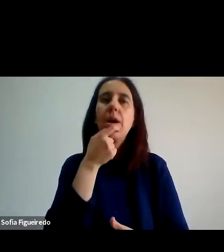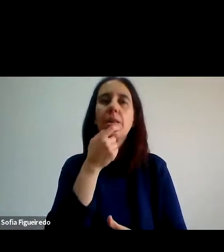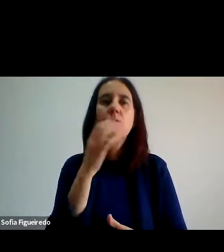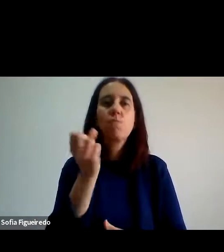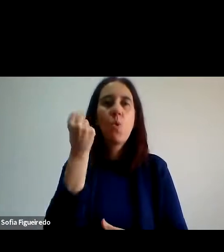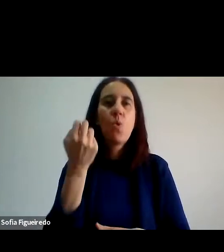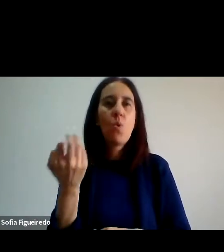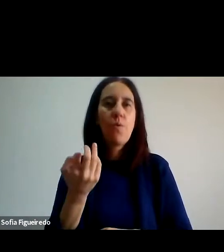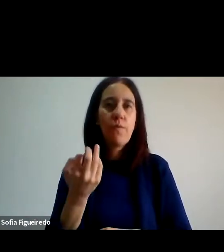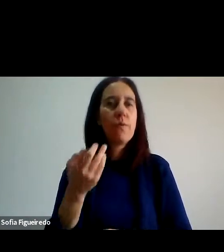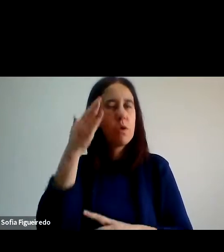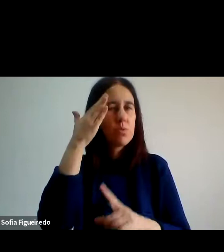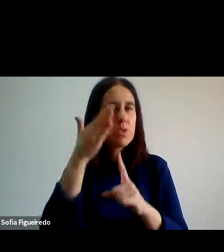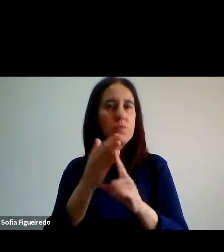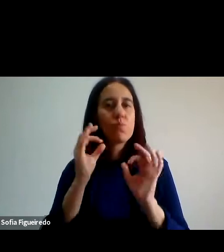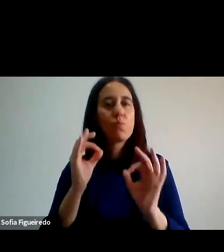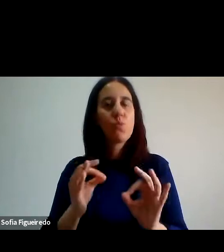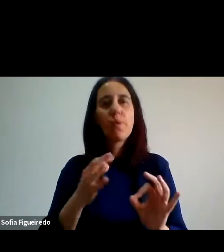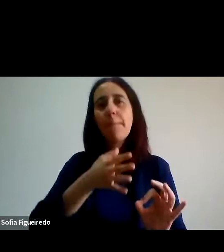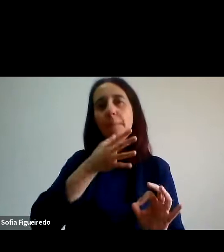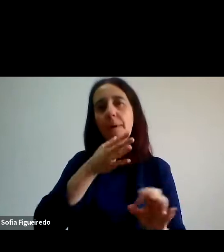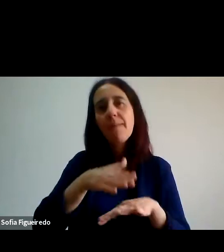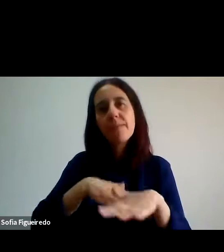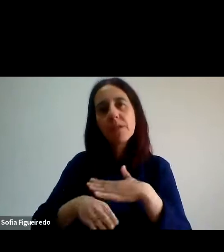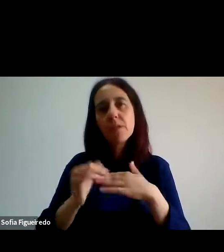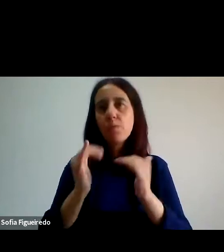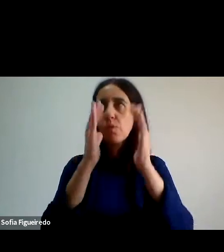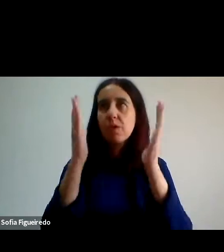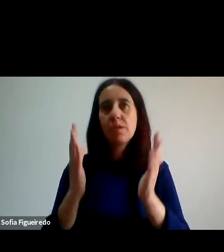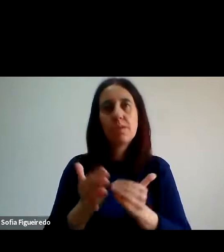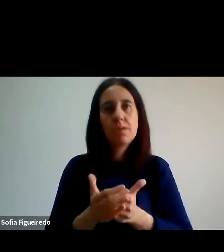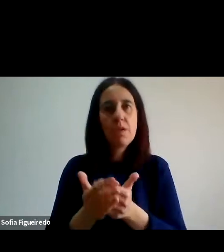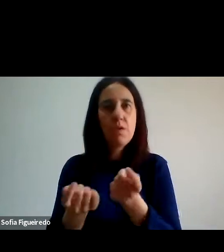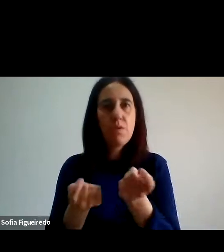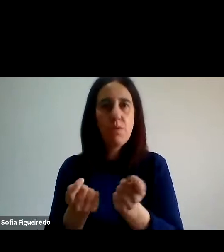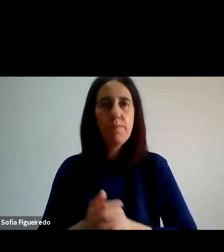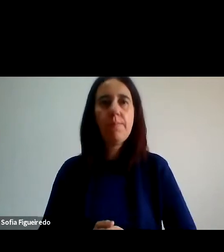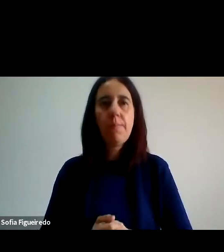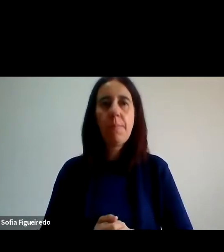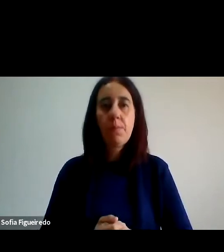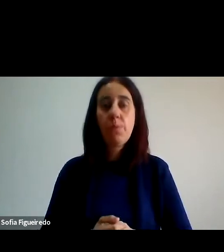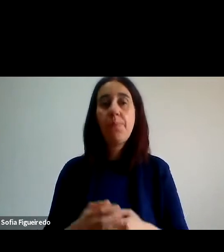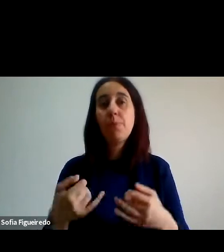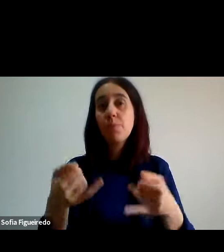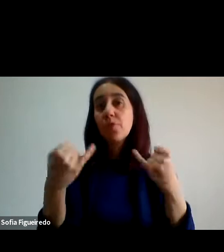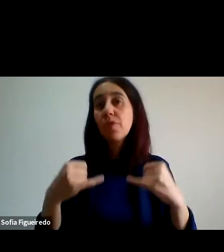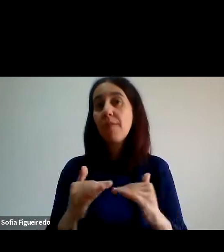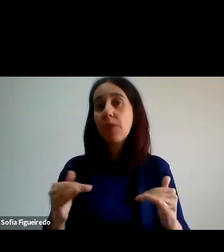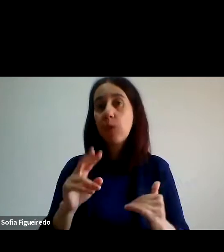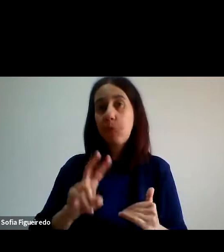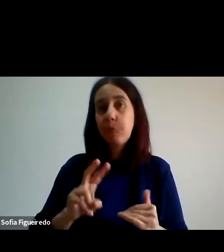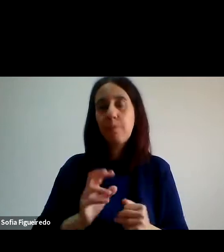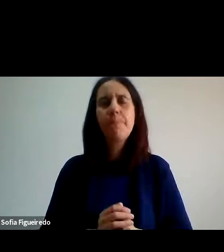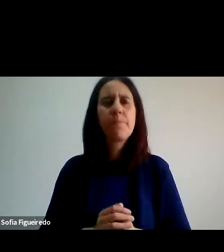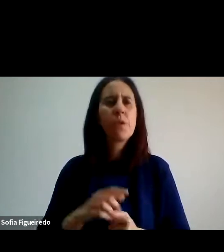conseguirmos efetivamente atingir os objetivos do que queremos fazer como organização. Passamos para a segunda fase. Portanto, quando nós estamos a